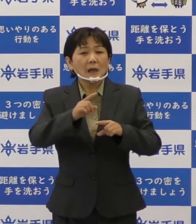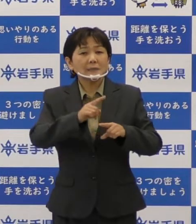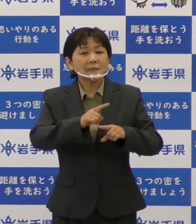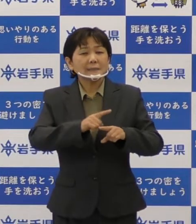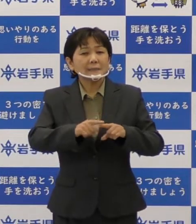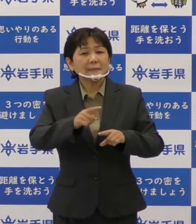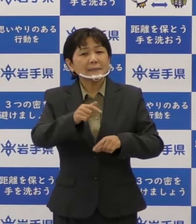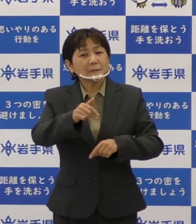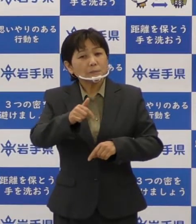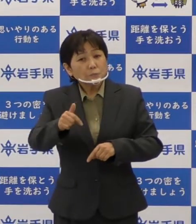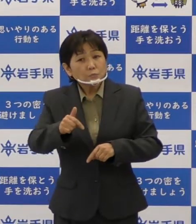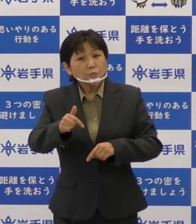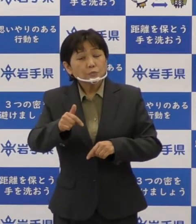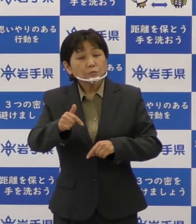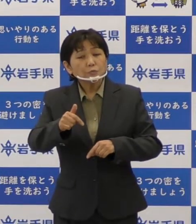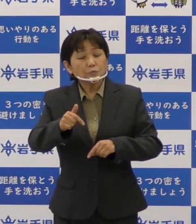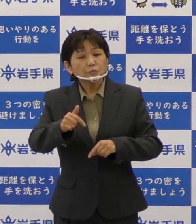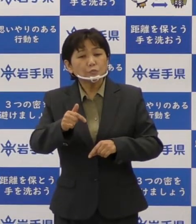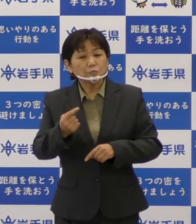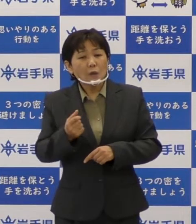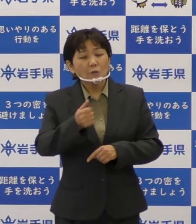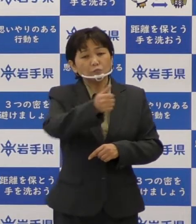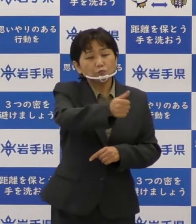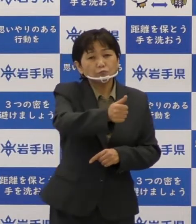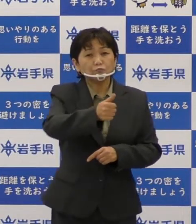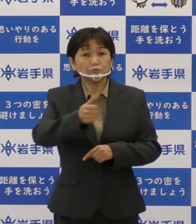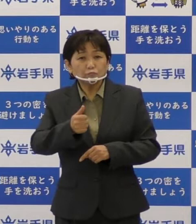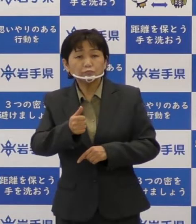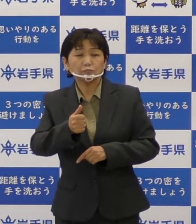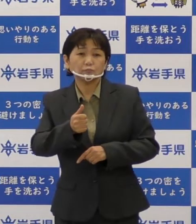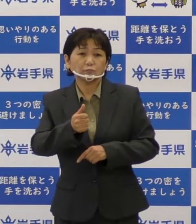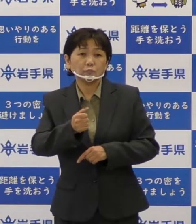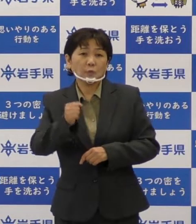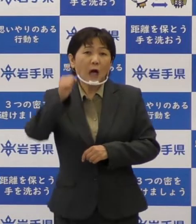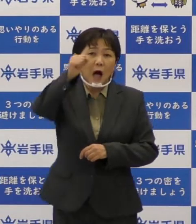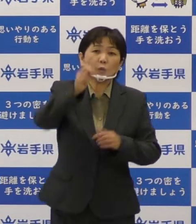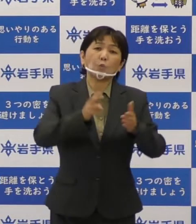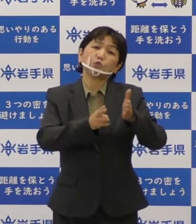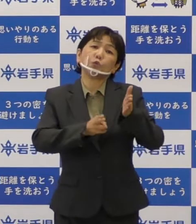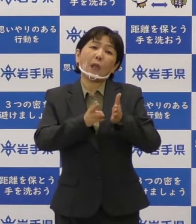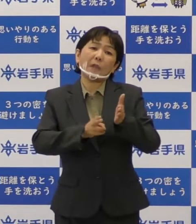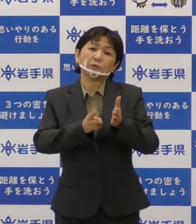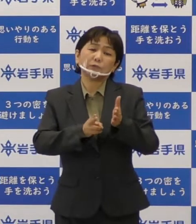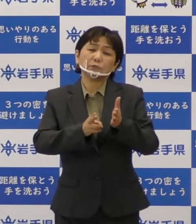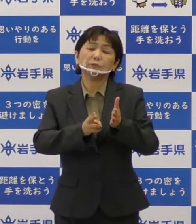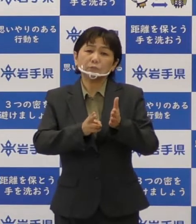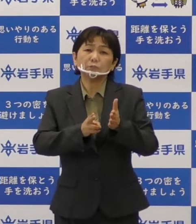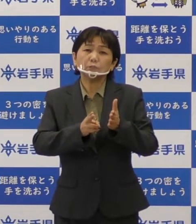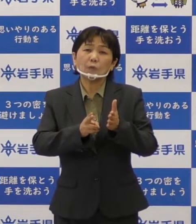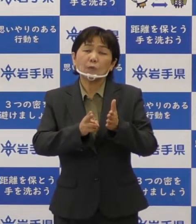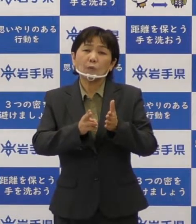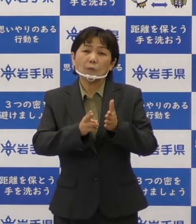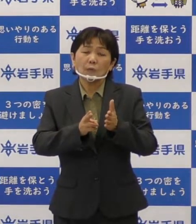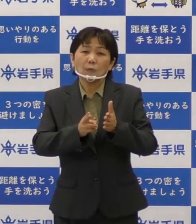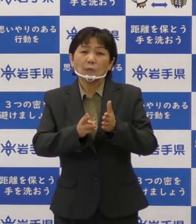求めてきたことに対して、まあ、要は国の回答として、